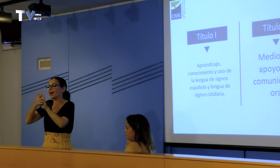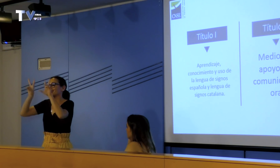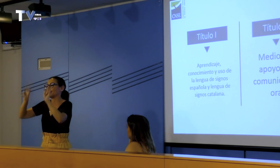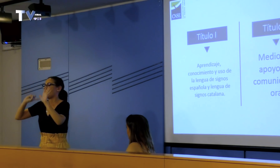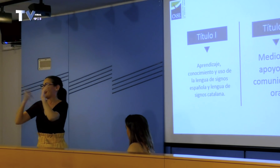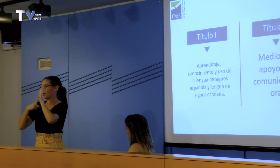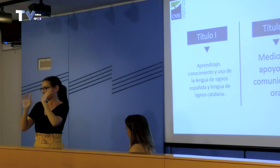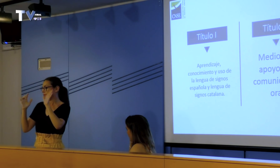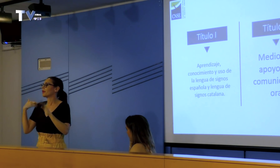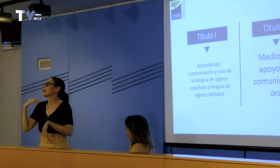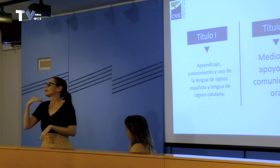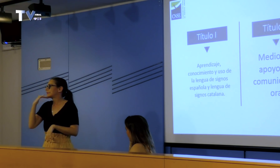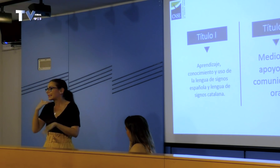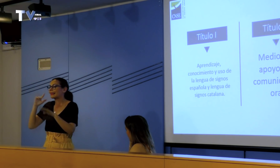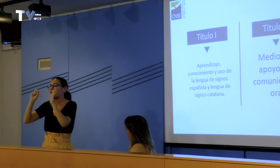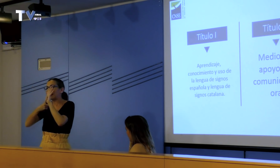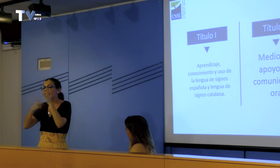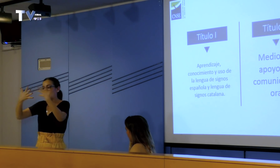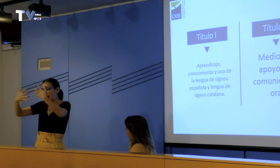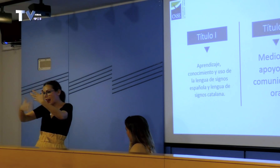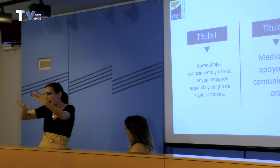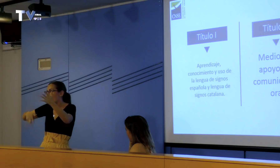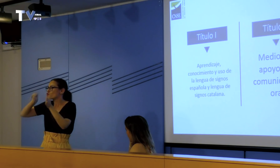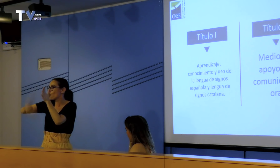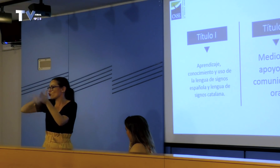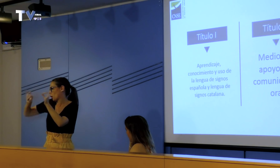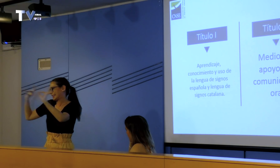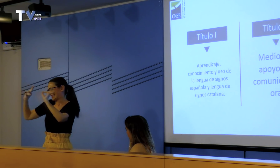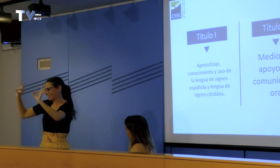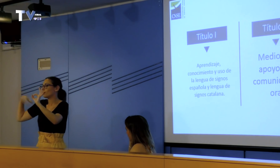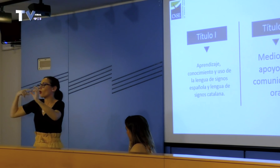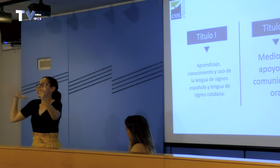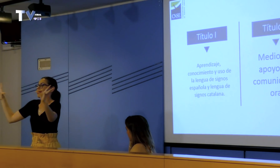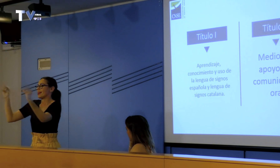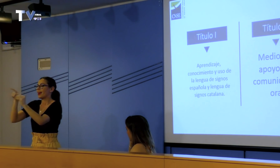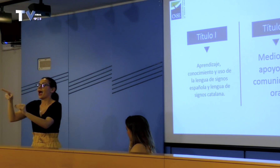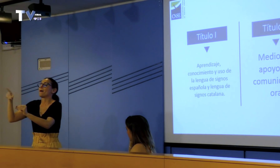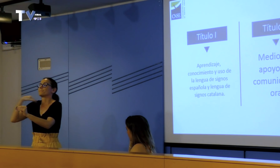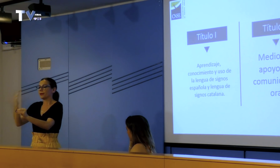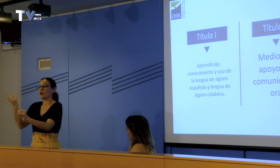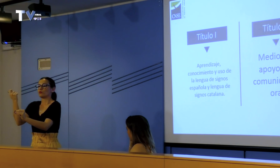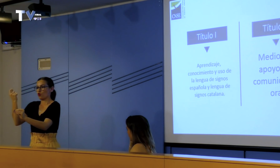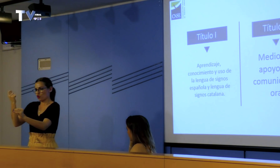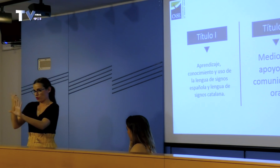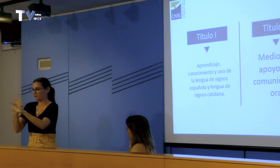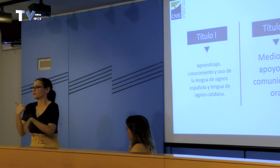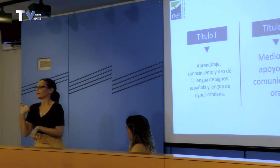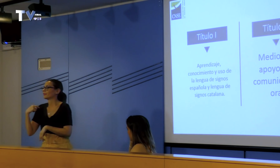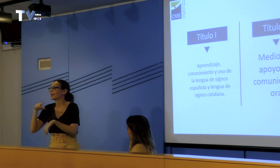Aquesta llei és que us voldria explicar, que té una llei molt rotllo, ja ho sabeu, però